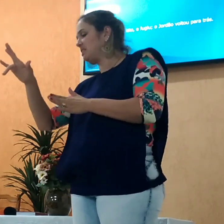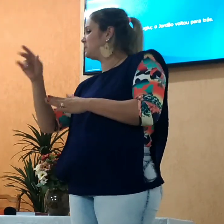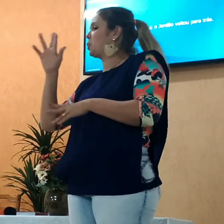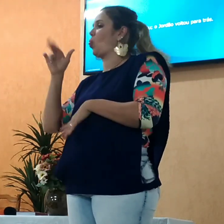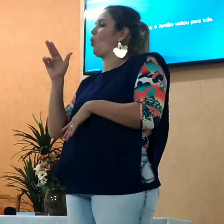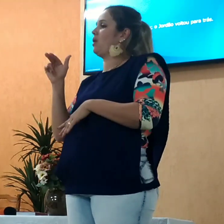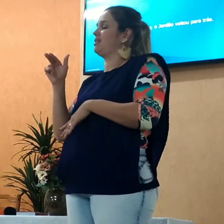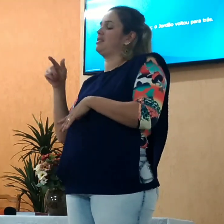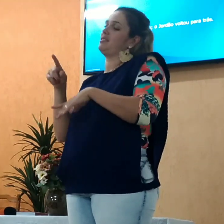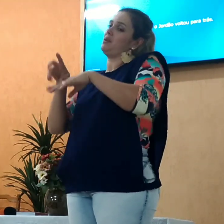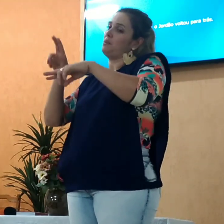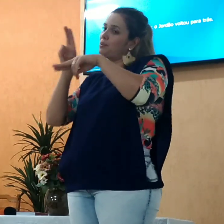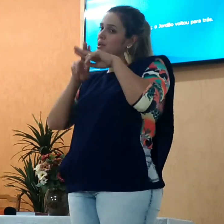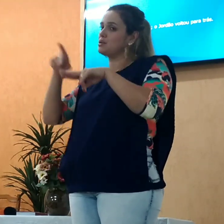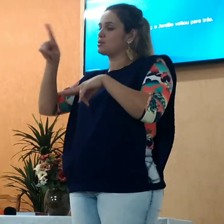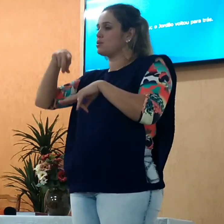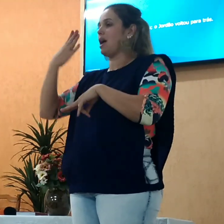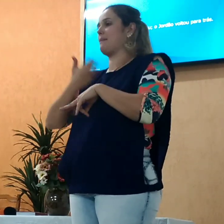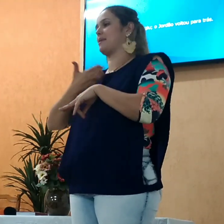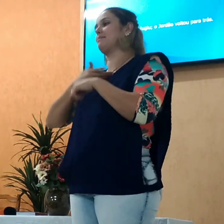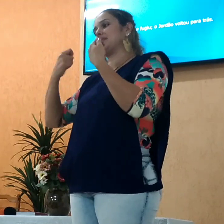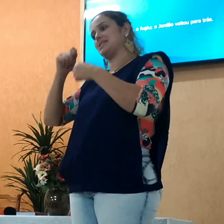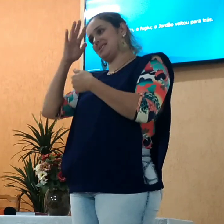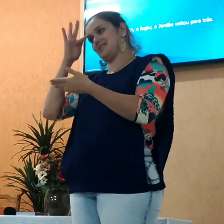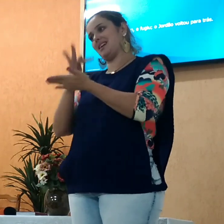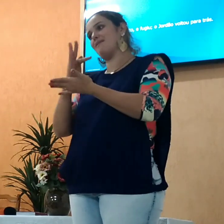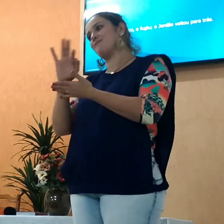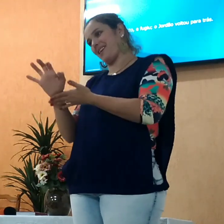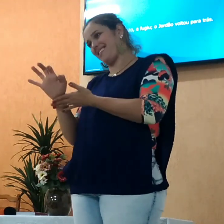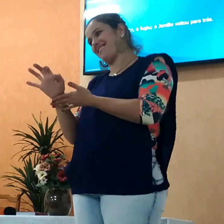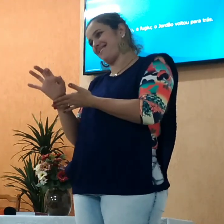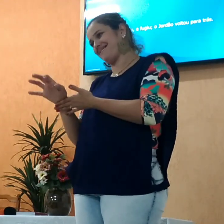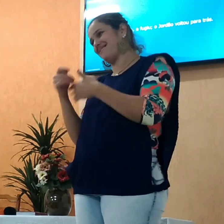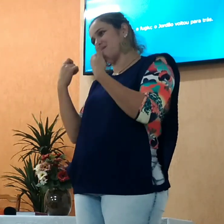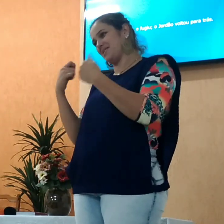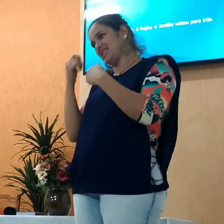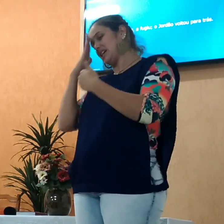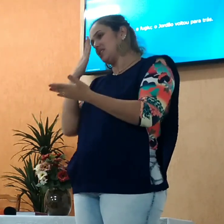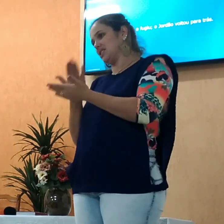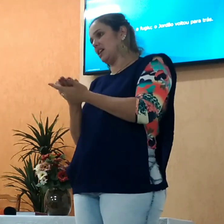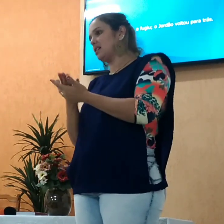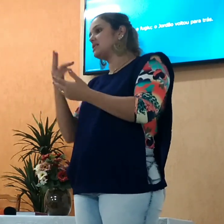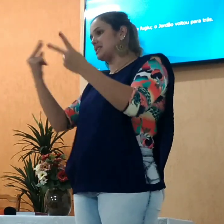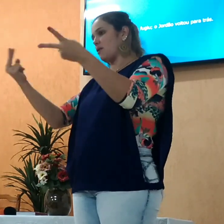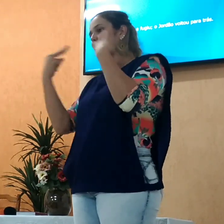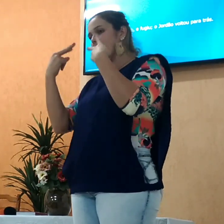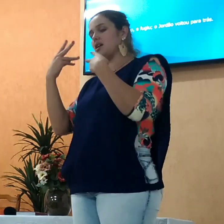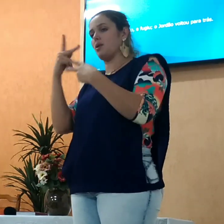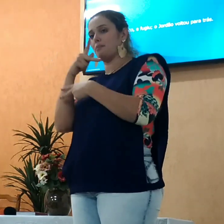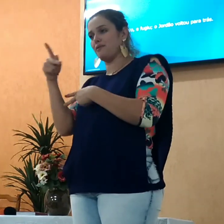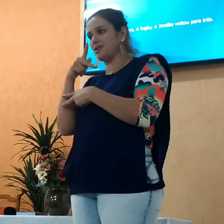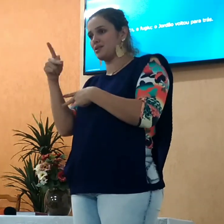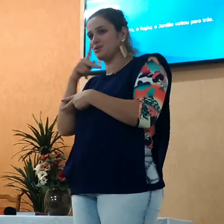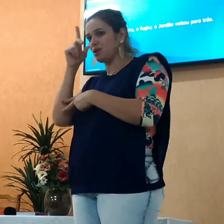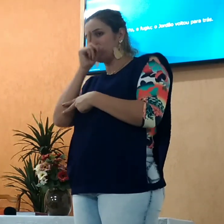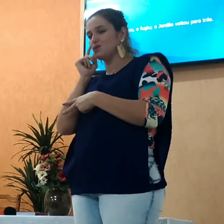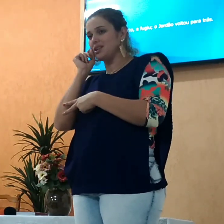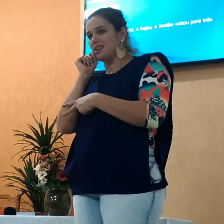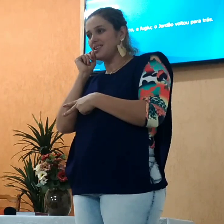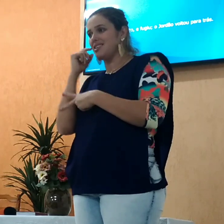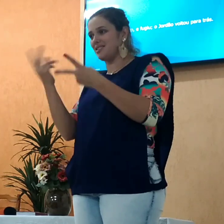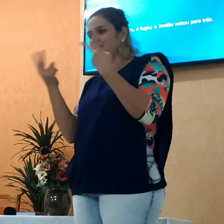lembre-se, irmãos, lembra, amigos, vocês que estão aqui vendo sua professora, vocês têm dificuldade também